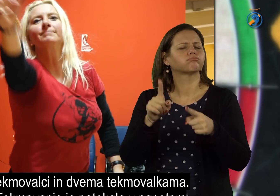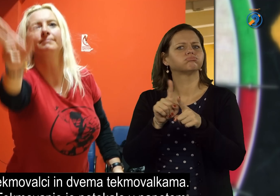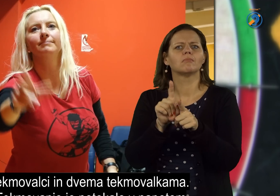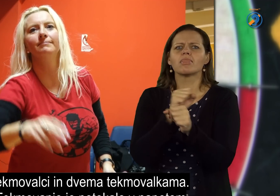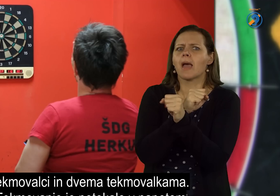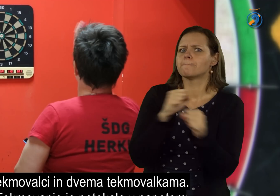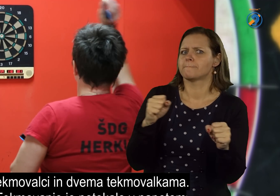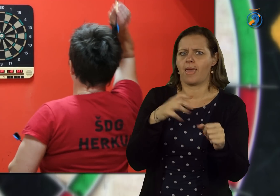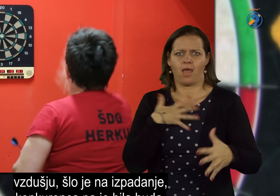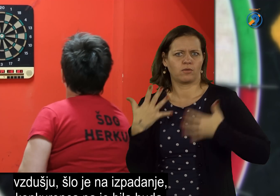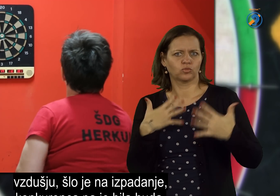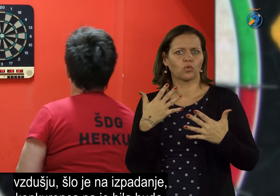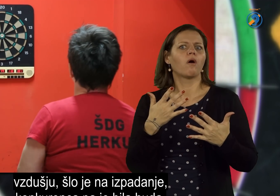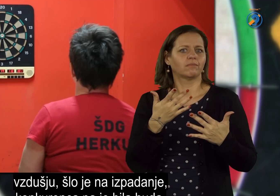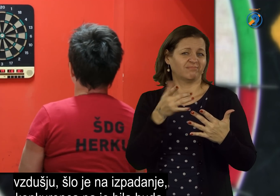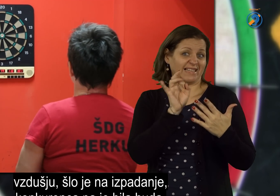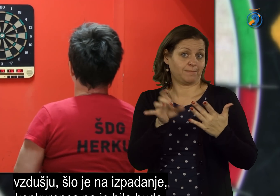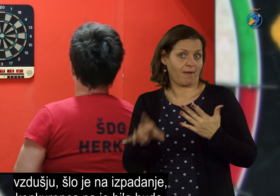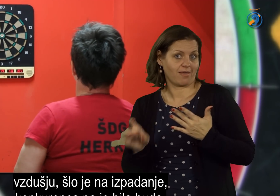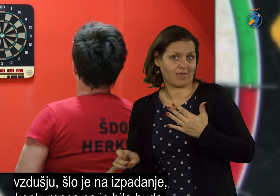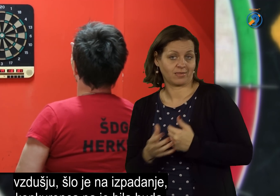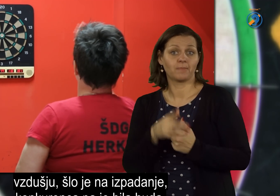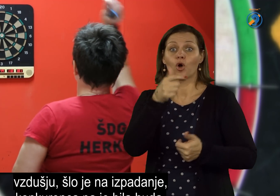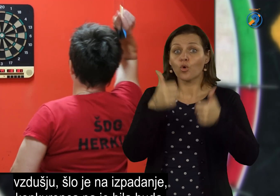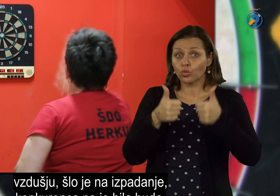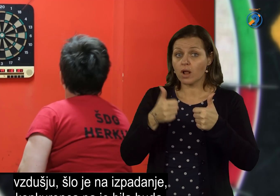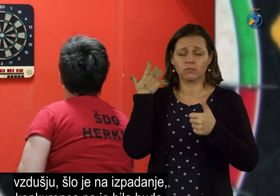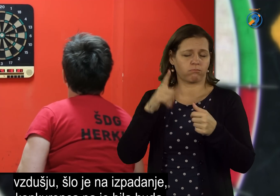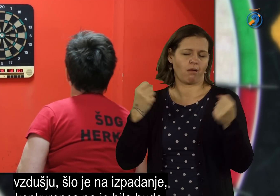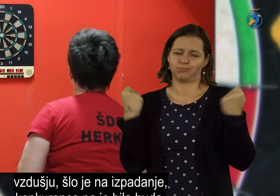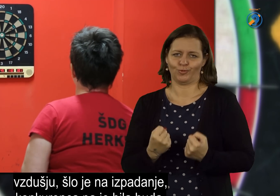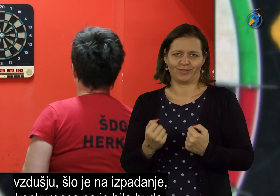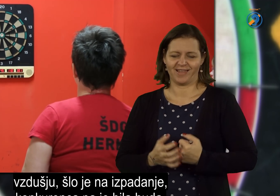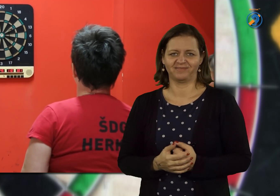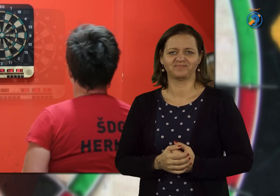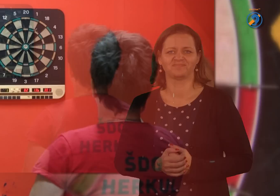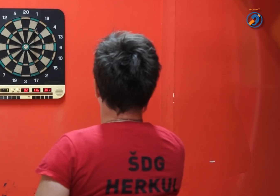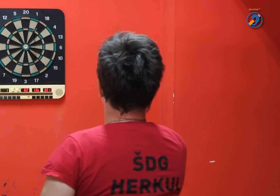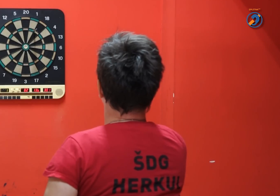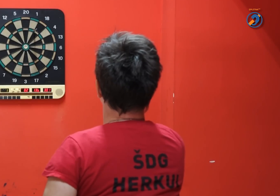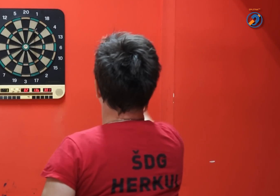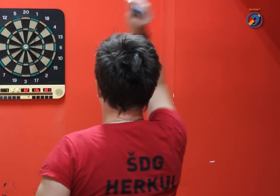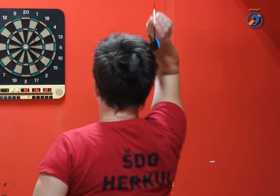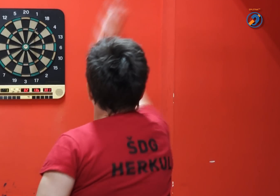je potekalo v napetem vzdušju, šlo je na izpadanje, konkurenca pa je bila huda.